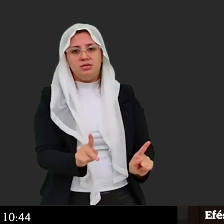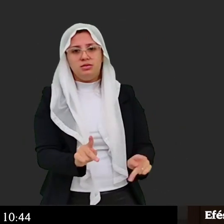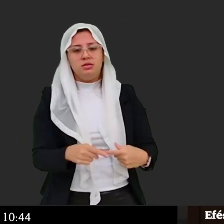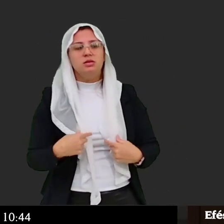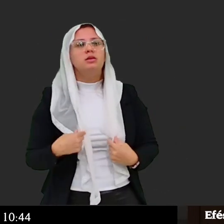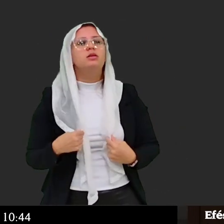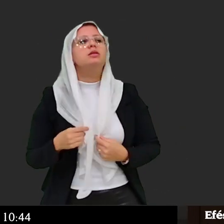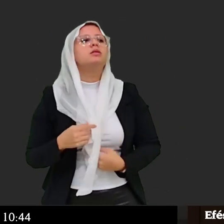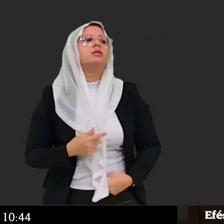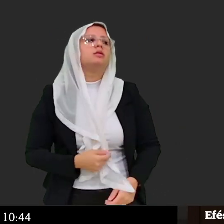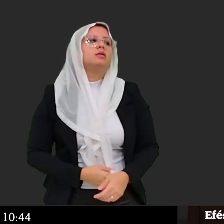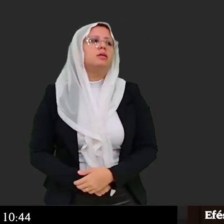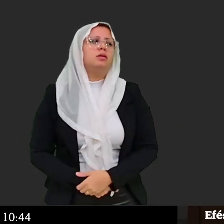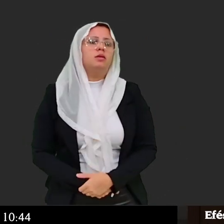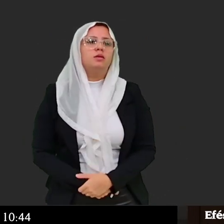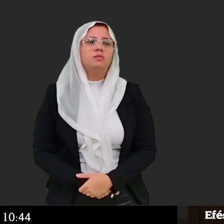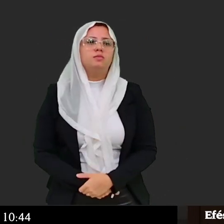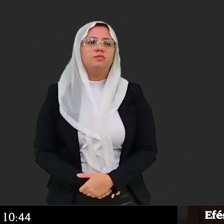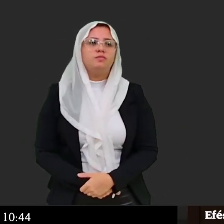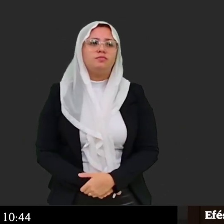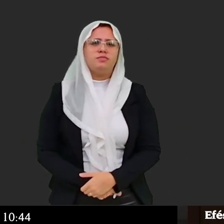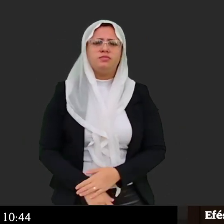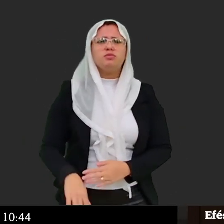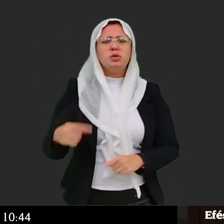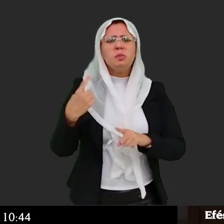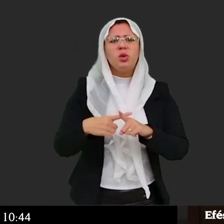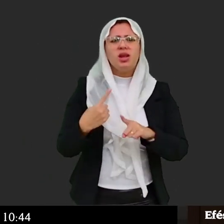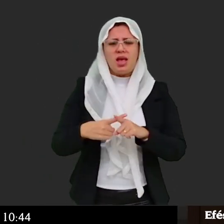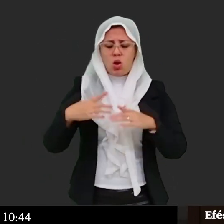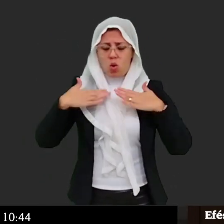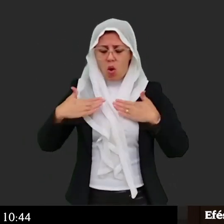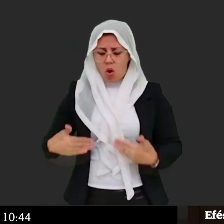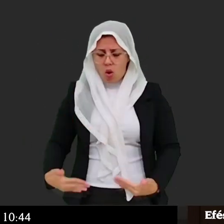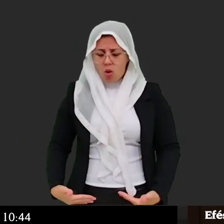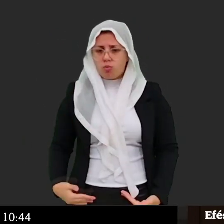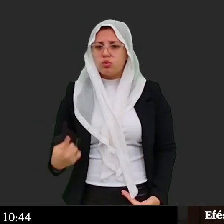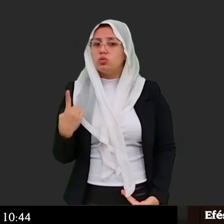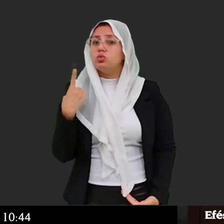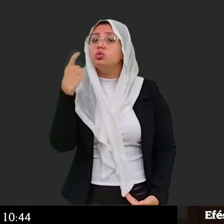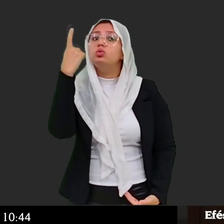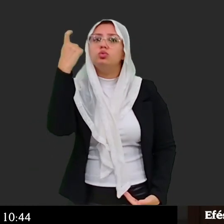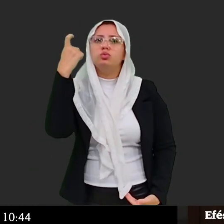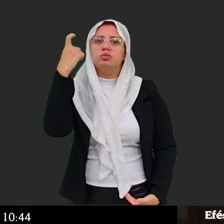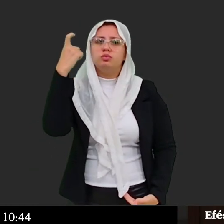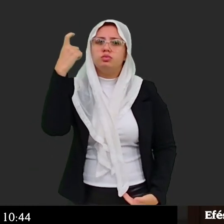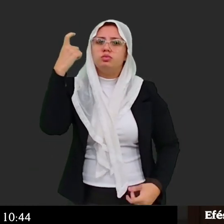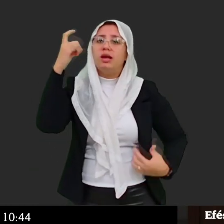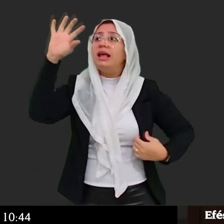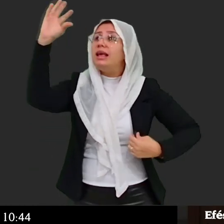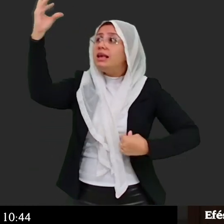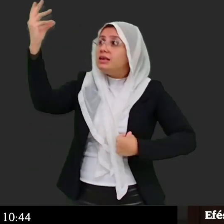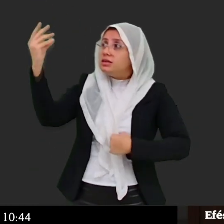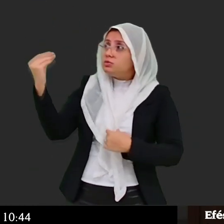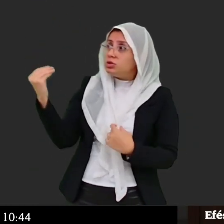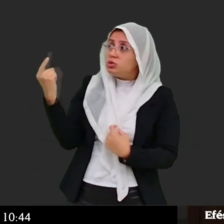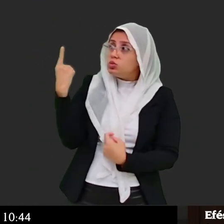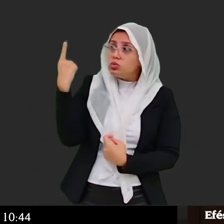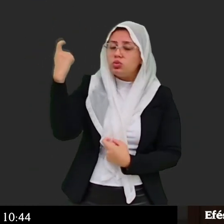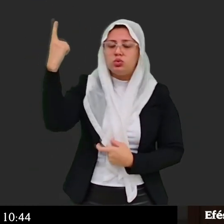que há um só corpo e um só espírito, porque um corpo, irmãos, para que ele tenha